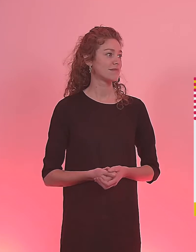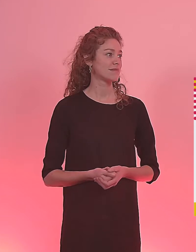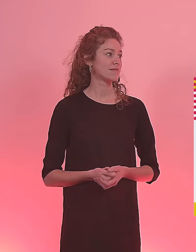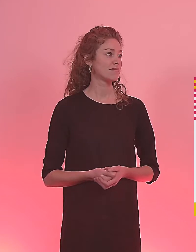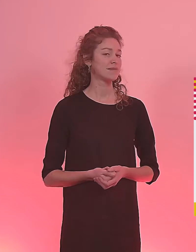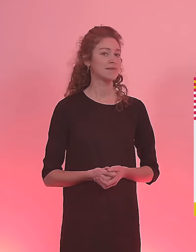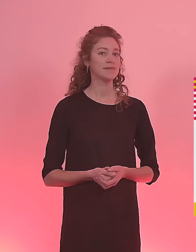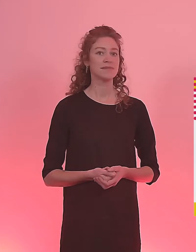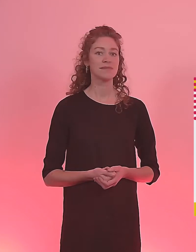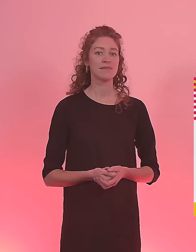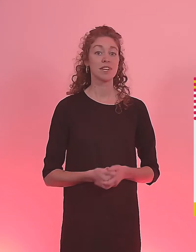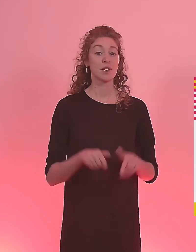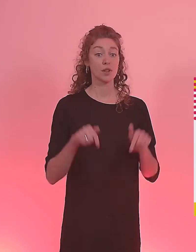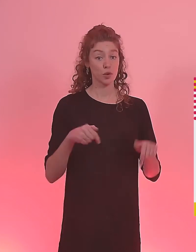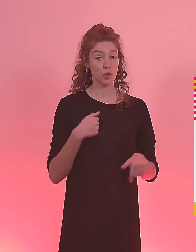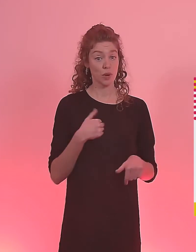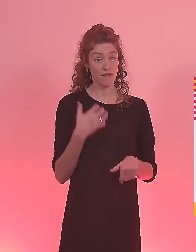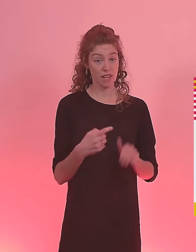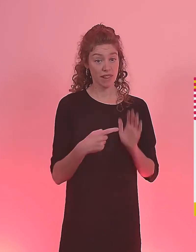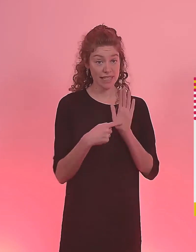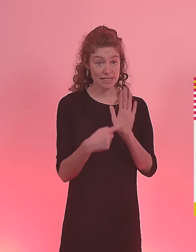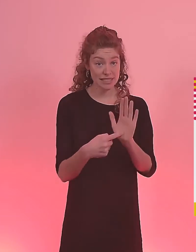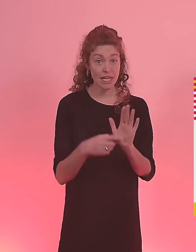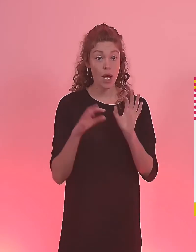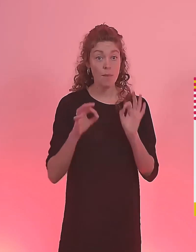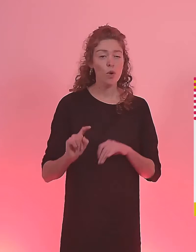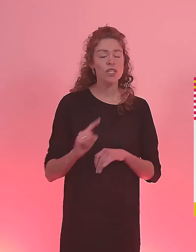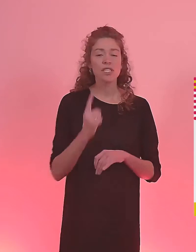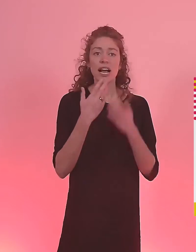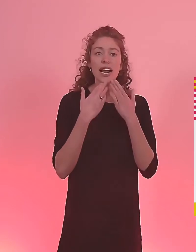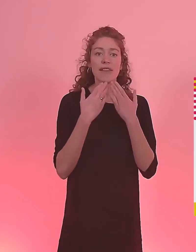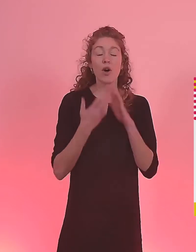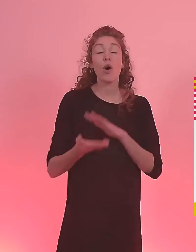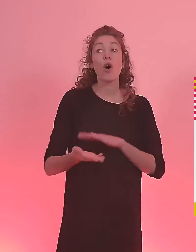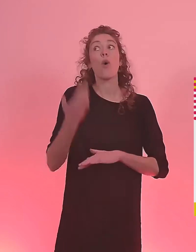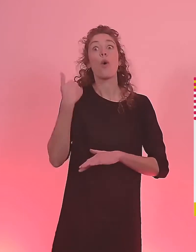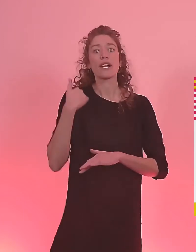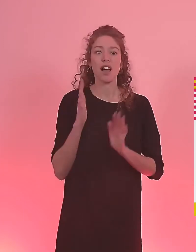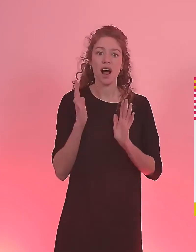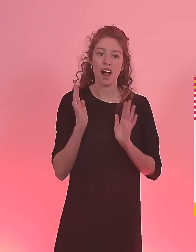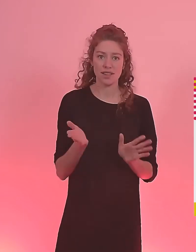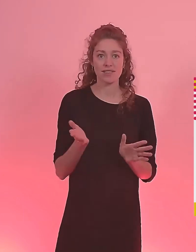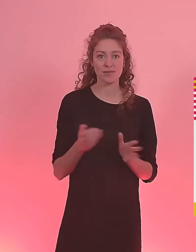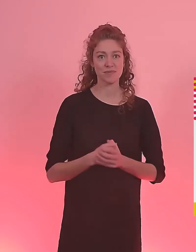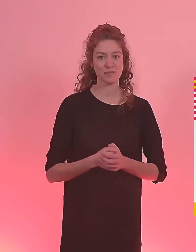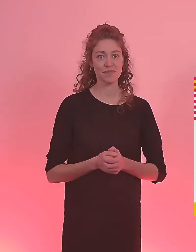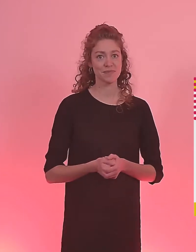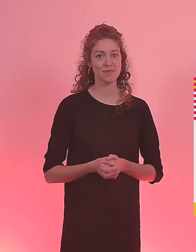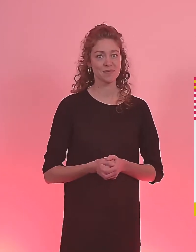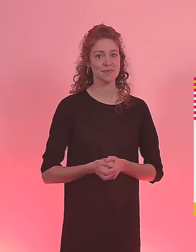Nu wil ik jullie laten zien het mooiste cadeau wat ik ooit in mijn leven heb gehad.